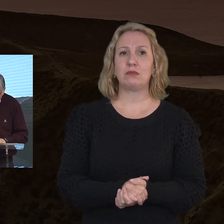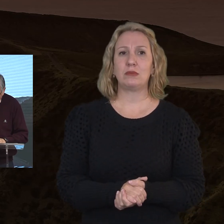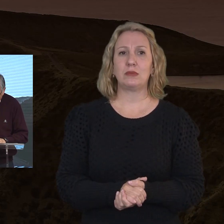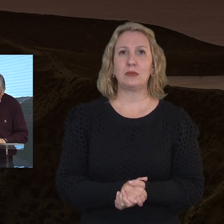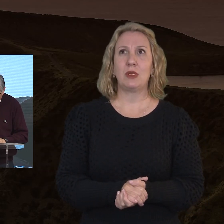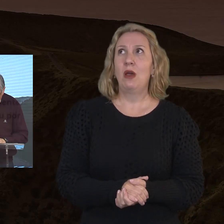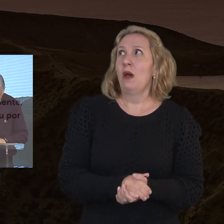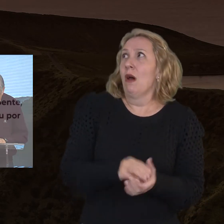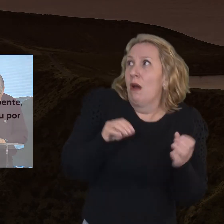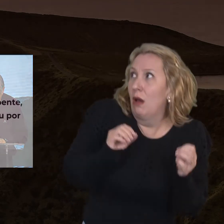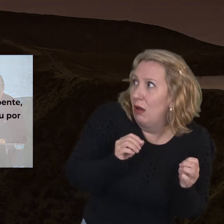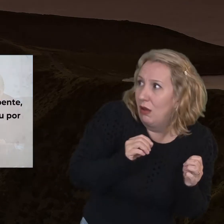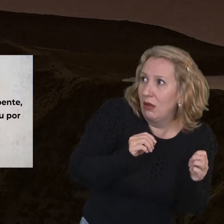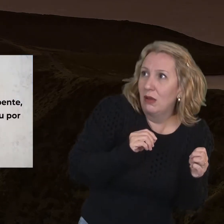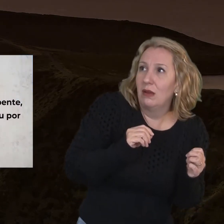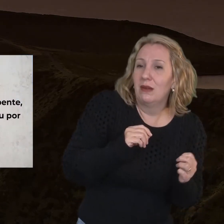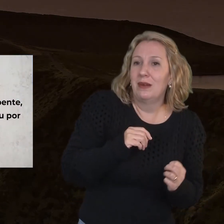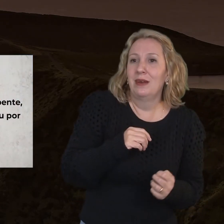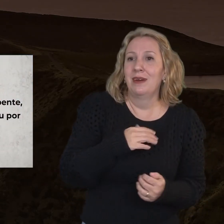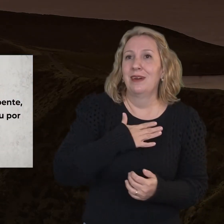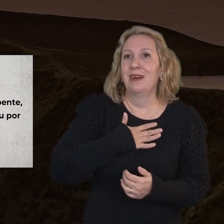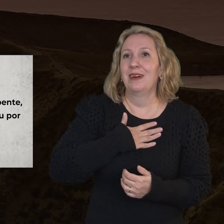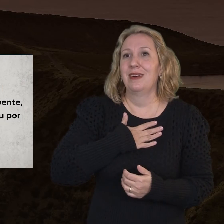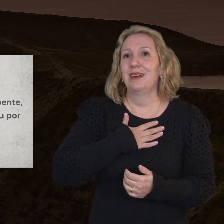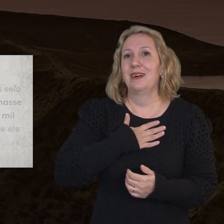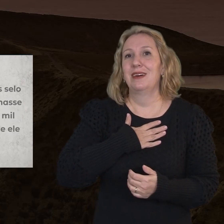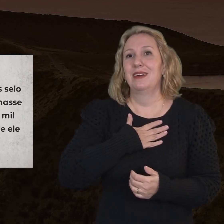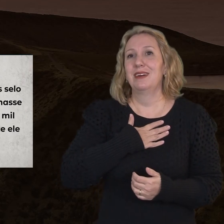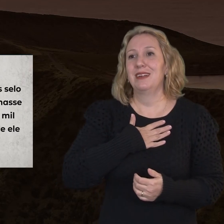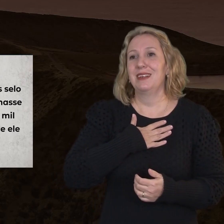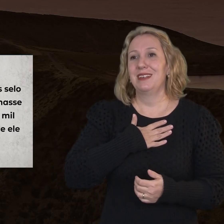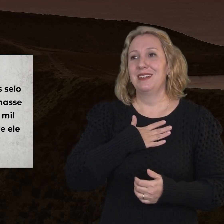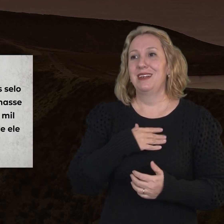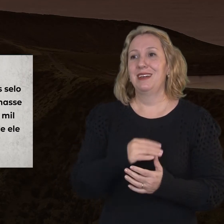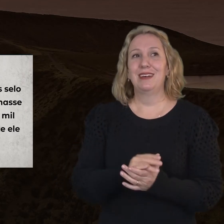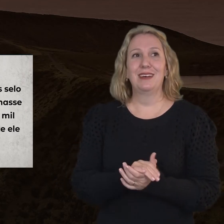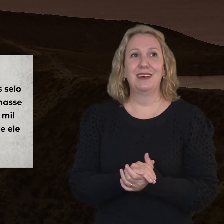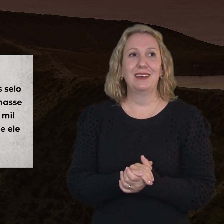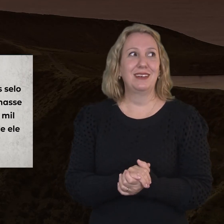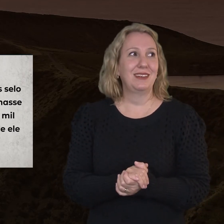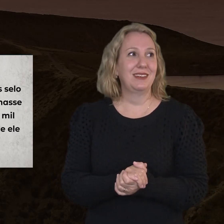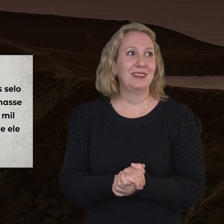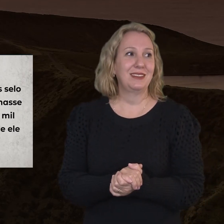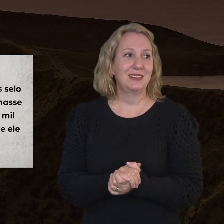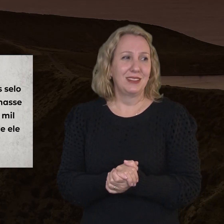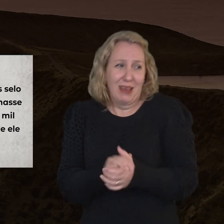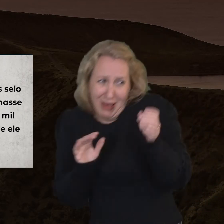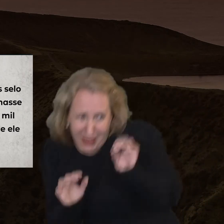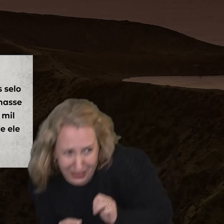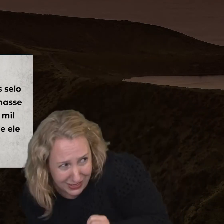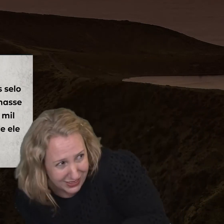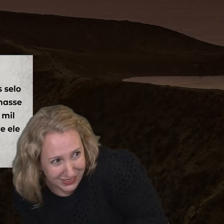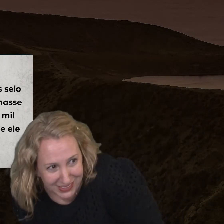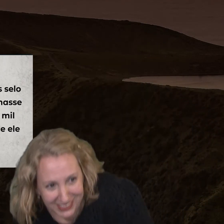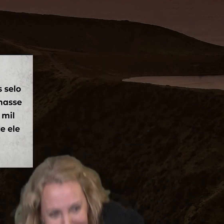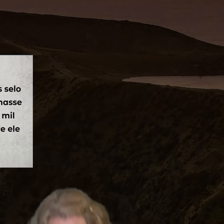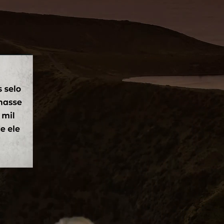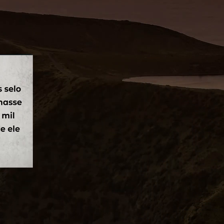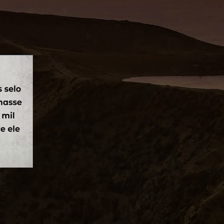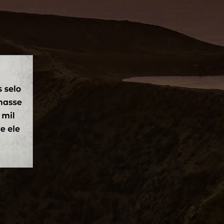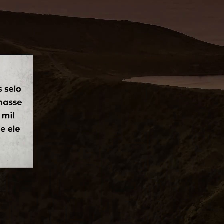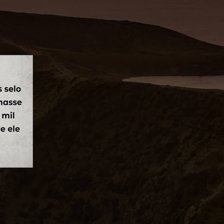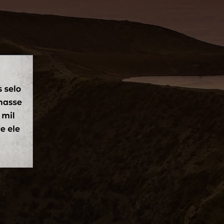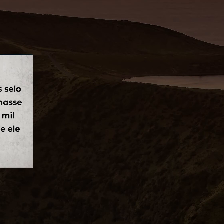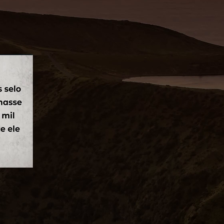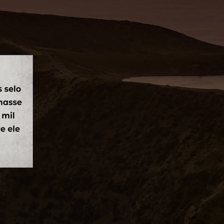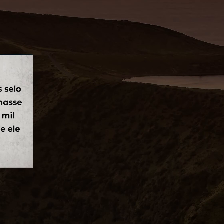fechou-o e pós selo sobre ele para que não mais enganasse as nações até se completarem os mil anos daí não vai poder mais